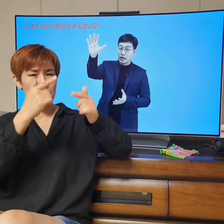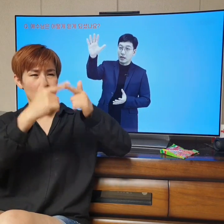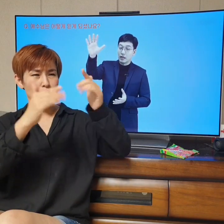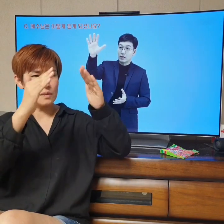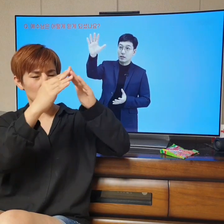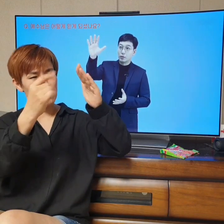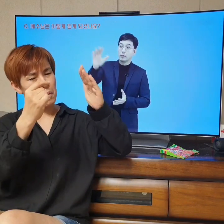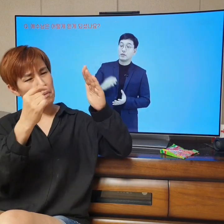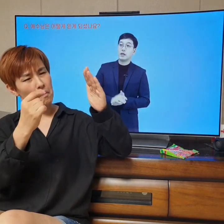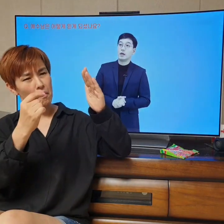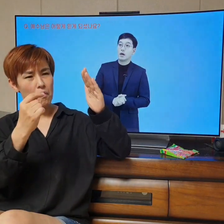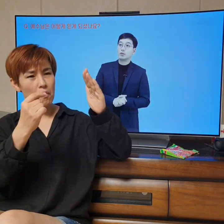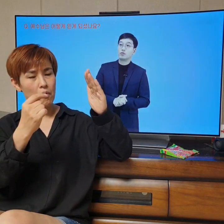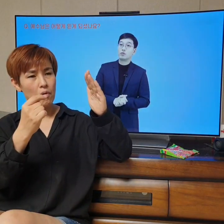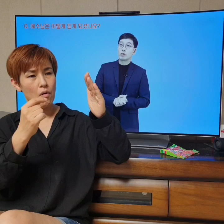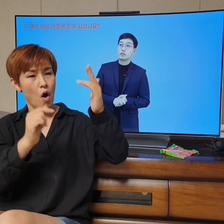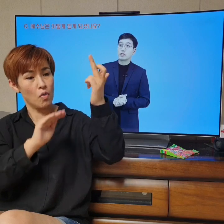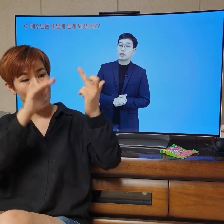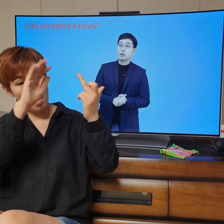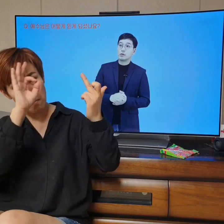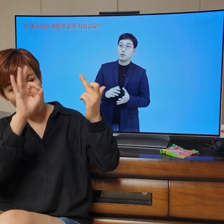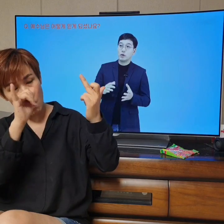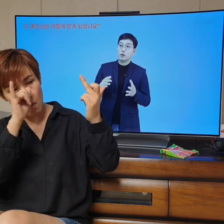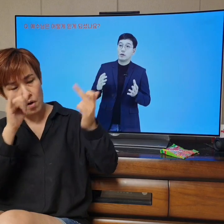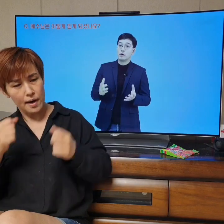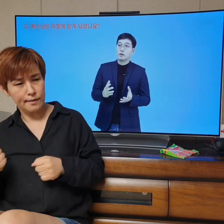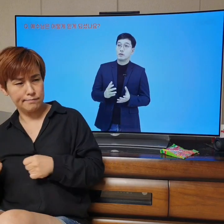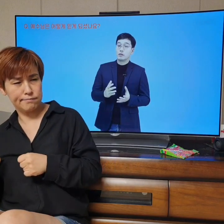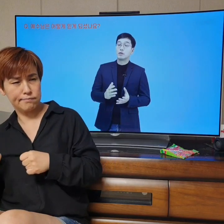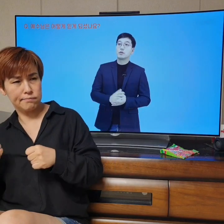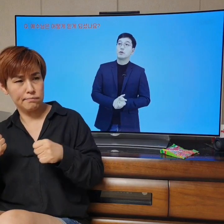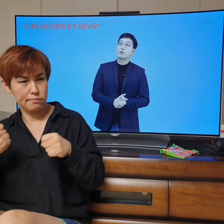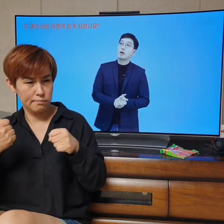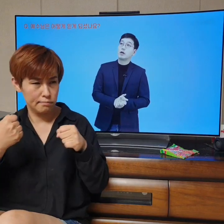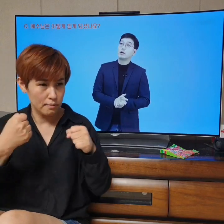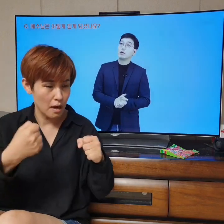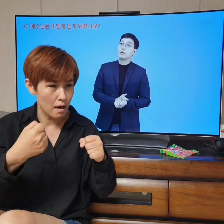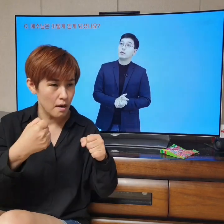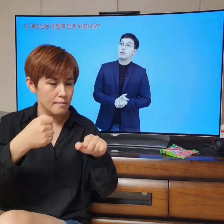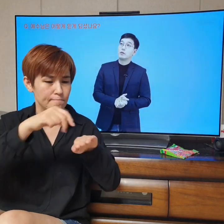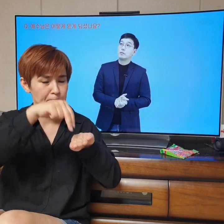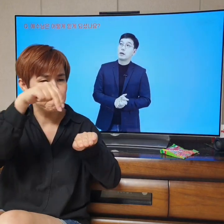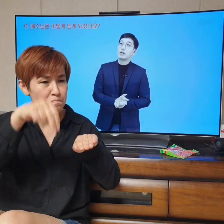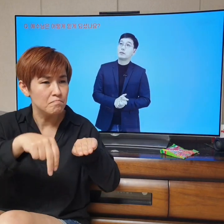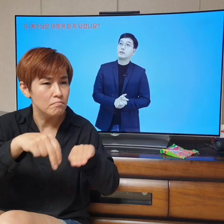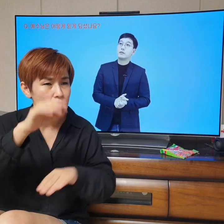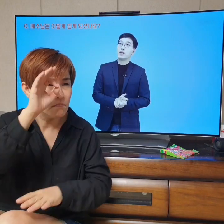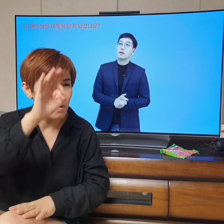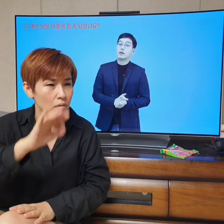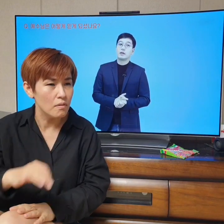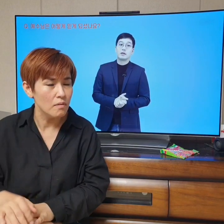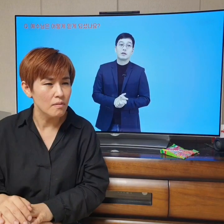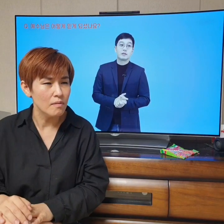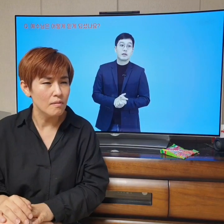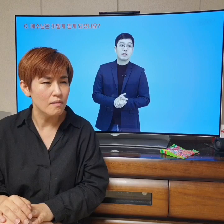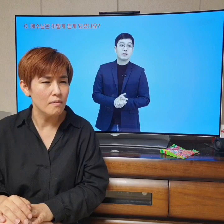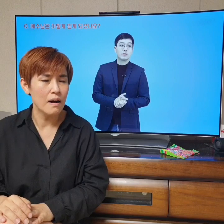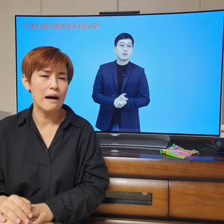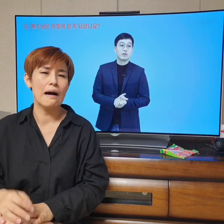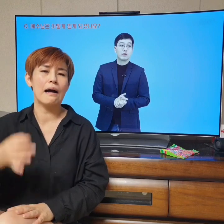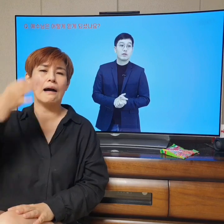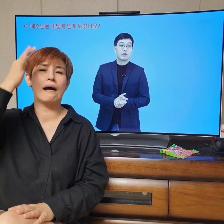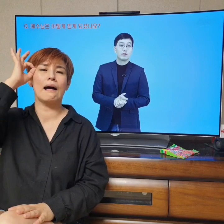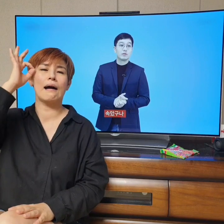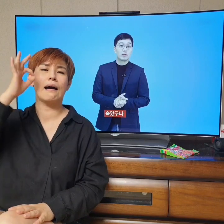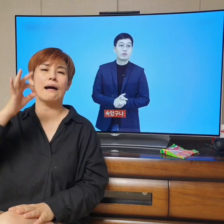언덕 위에 이렇게 보이는데 한 중턱까지 차를 타고 가고 내려서 딱 바라봤는데 그때